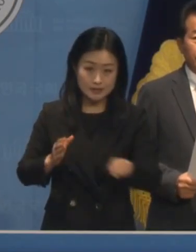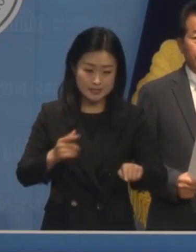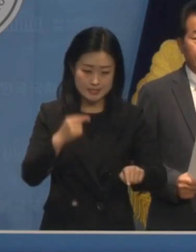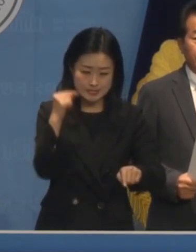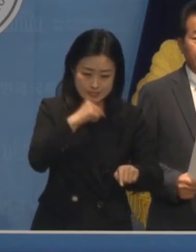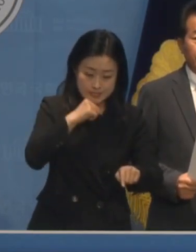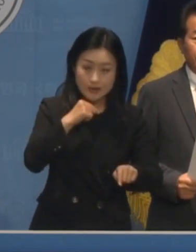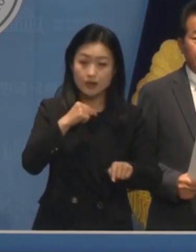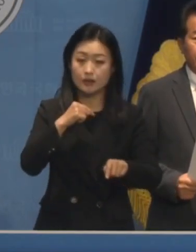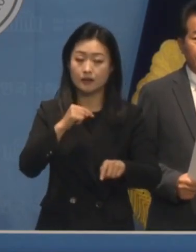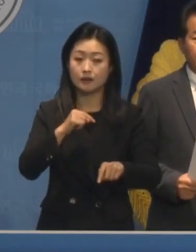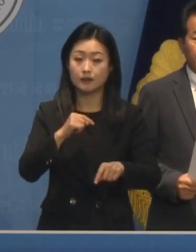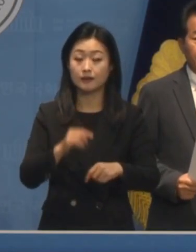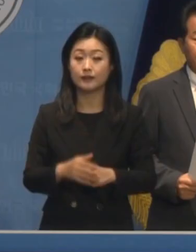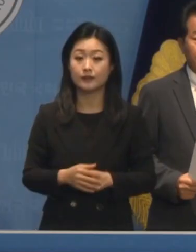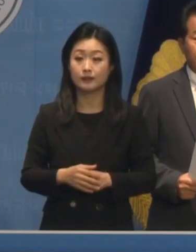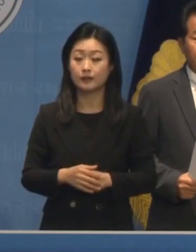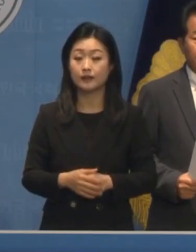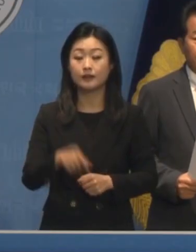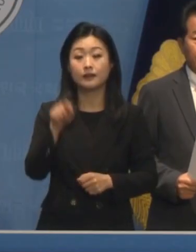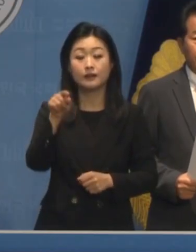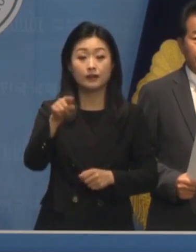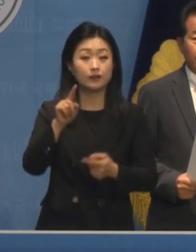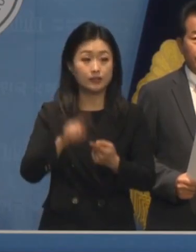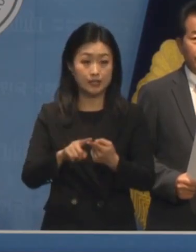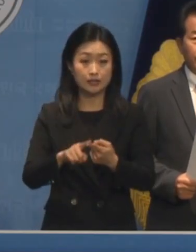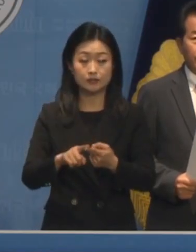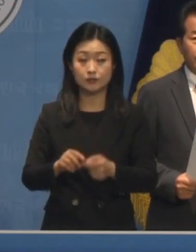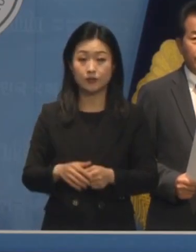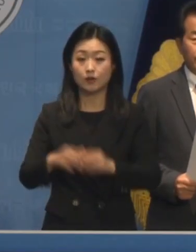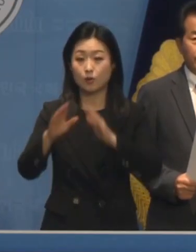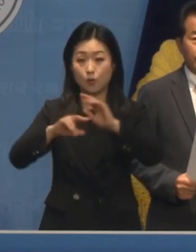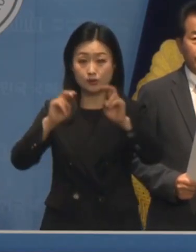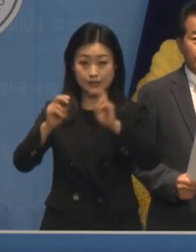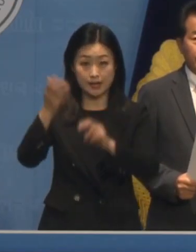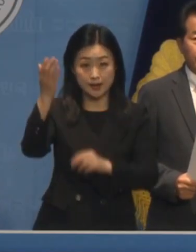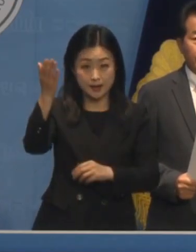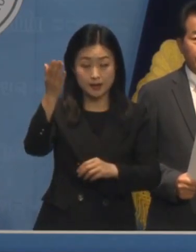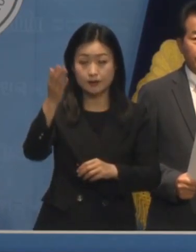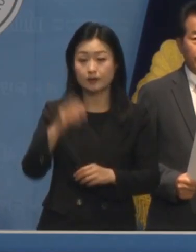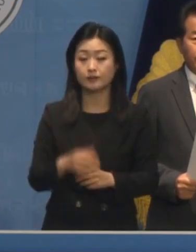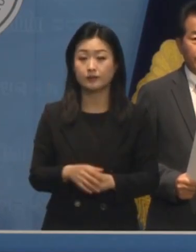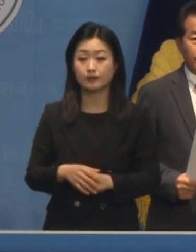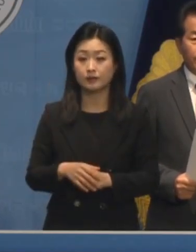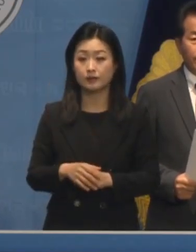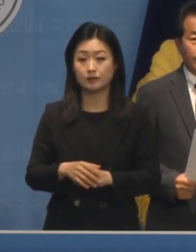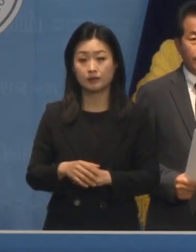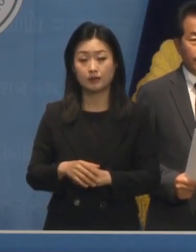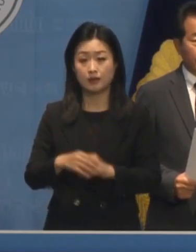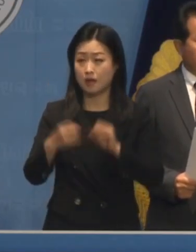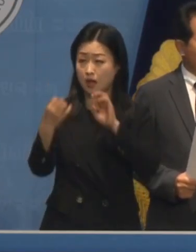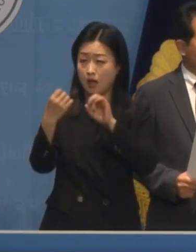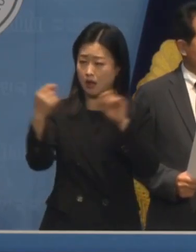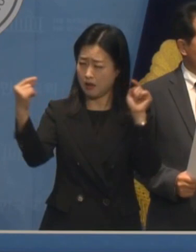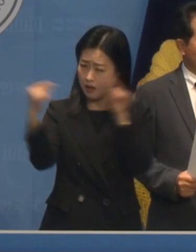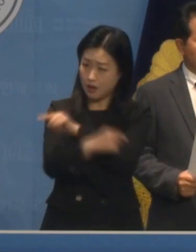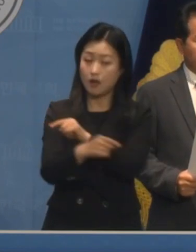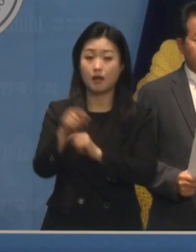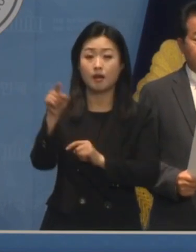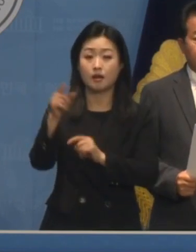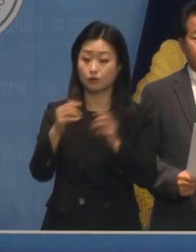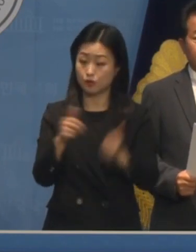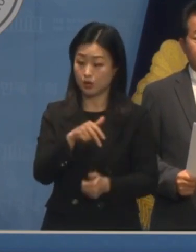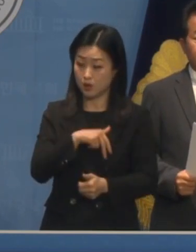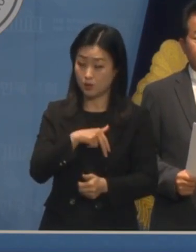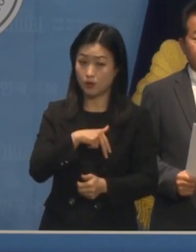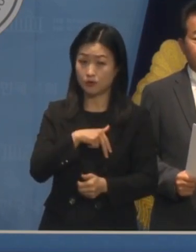처사입니다 대체 어째서 인천공항공사는 불통으로 일관하는 것일까요 국회의원이